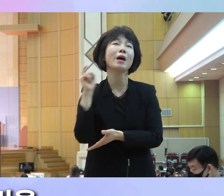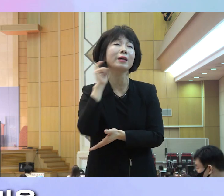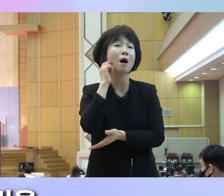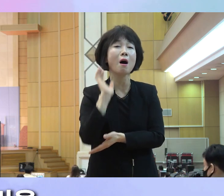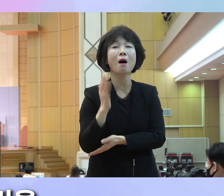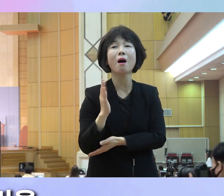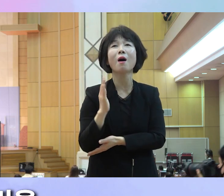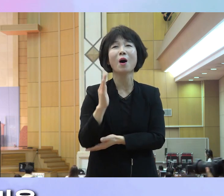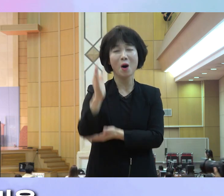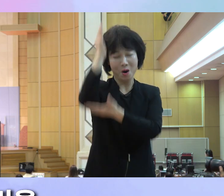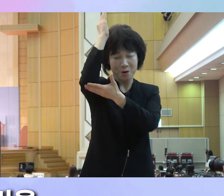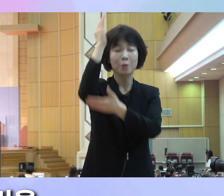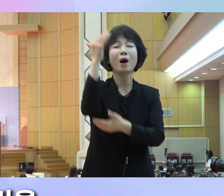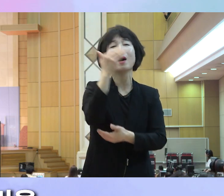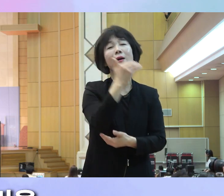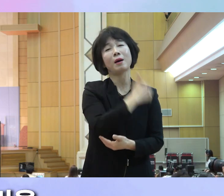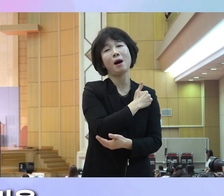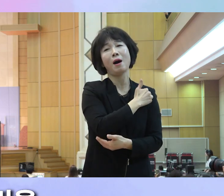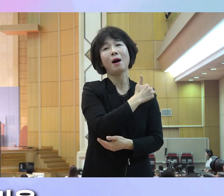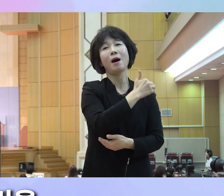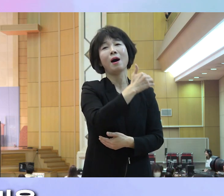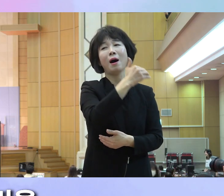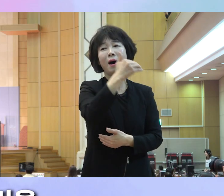주의 영광